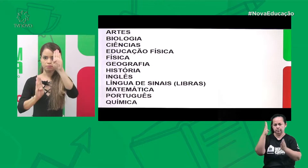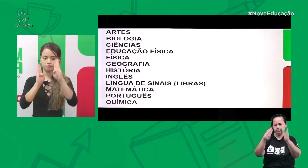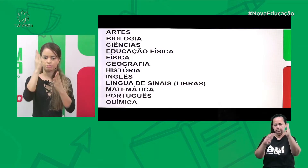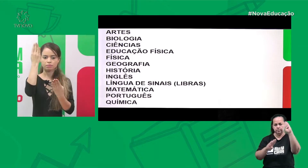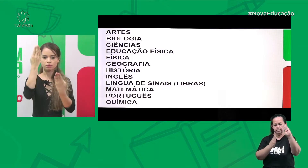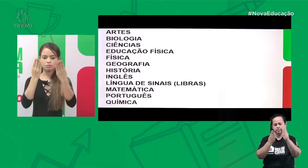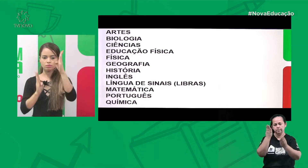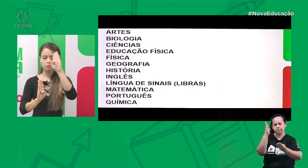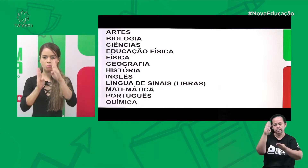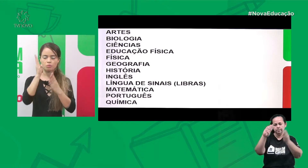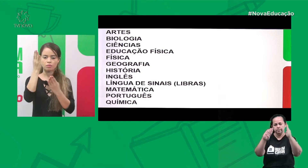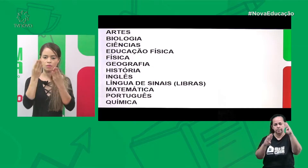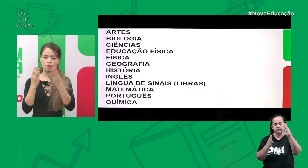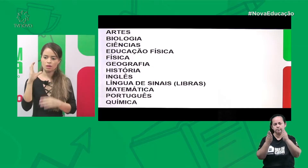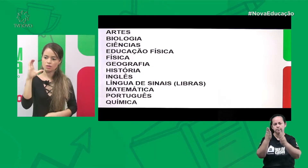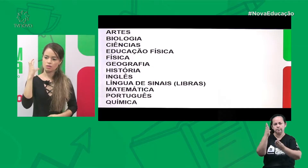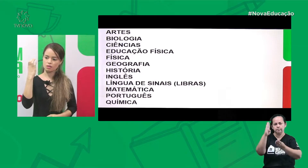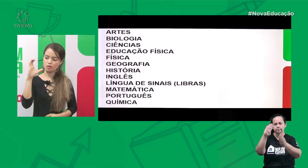biologia,